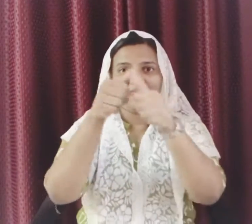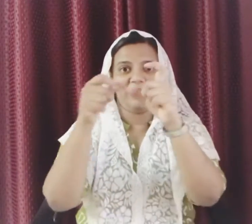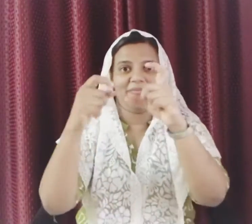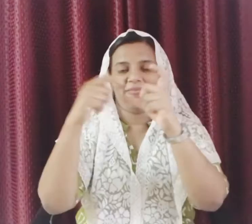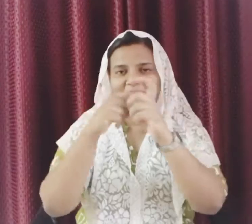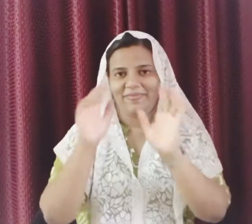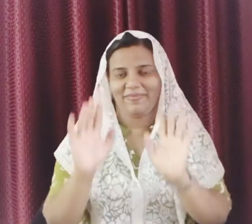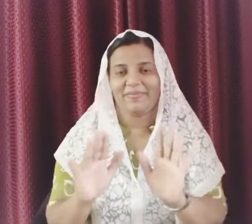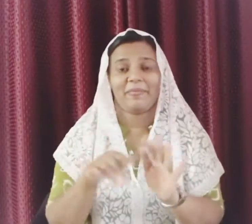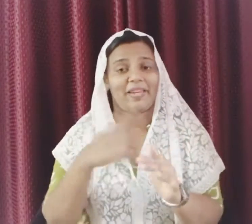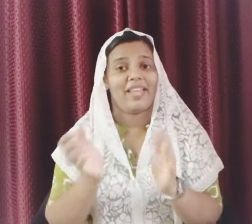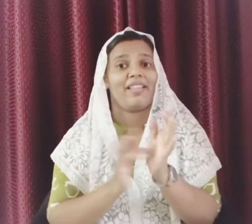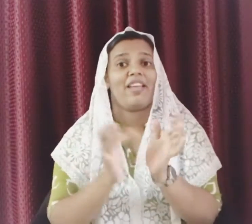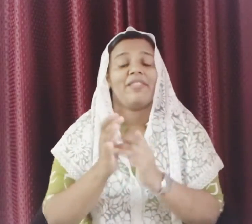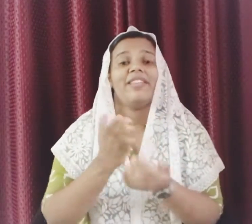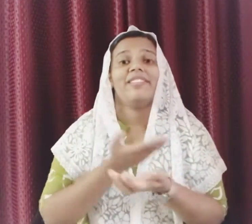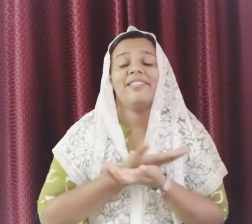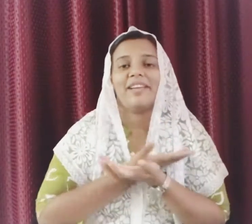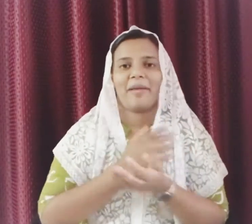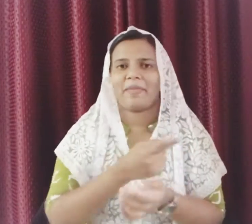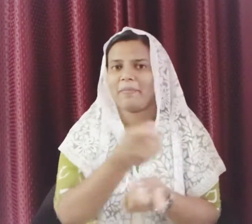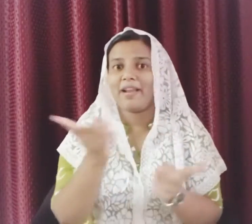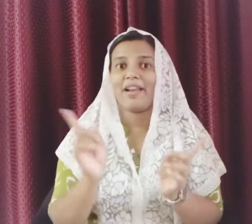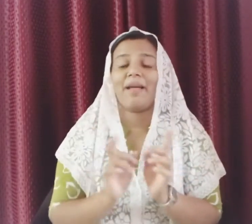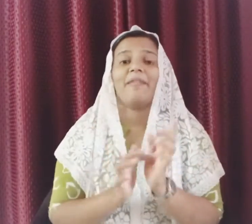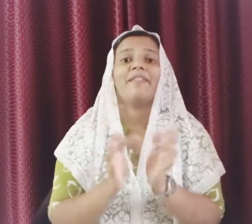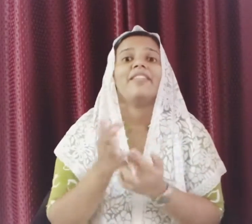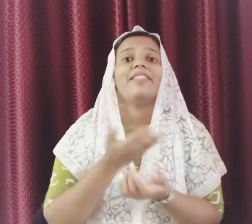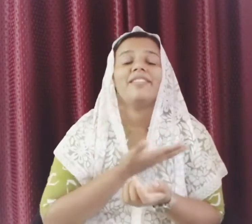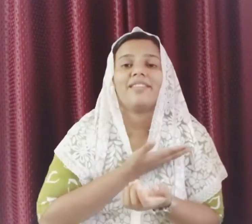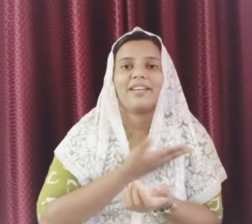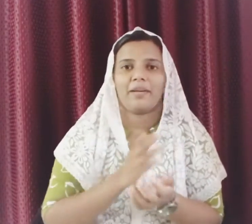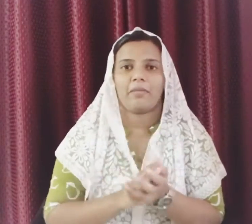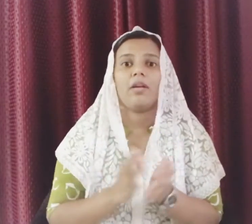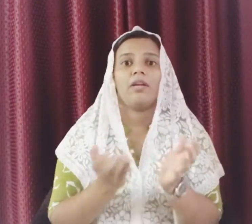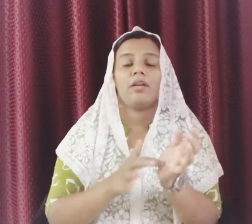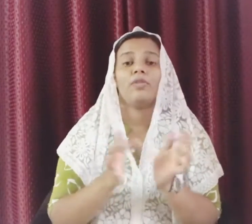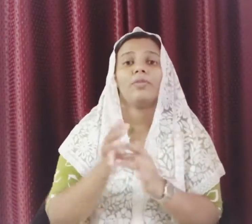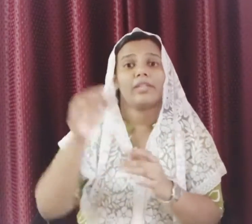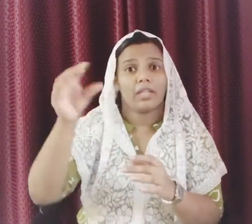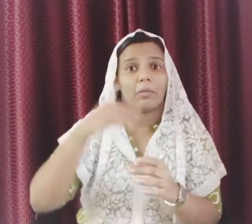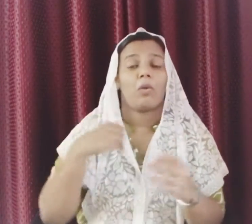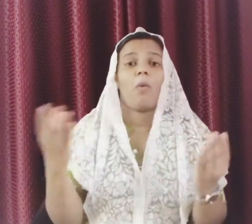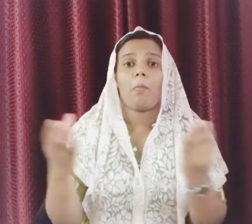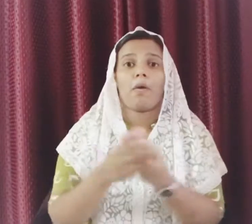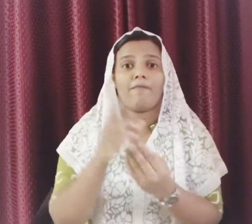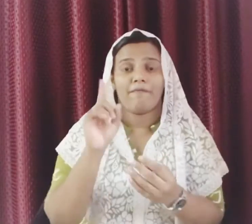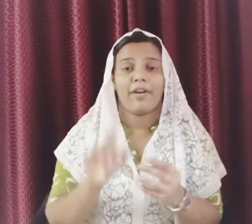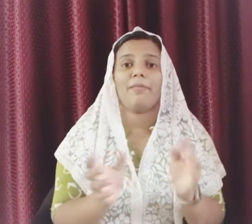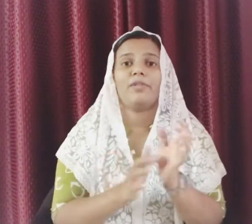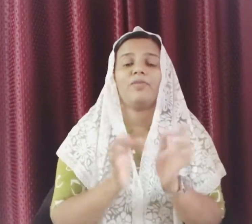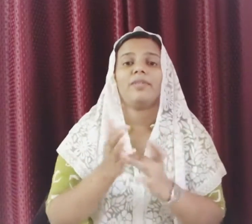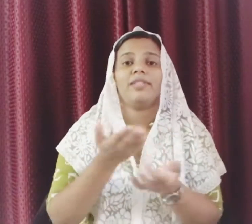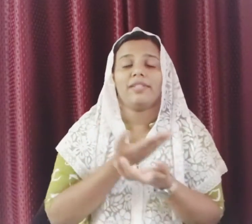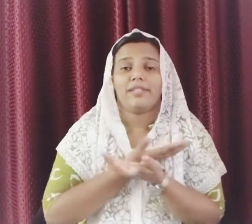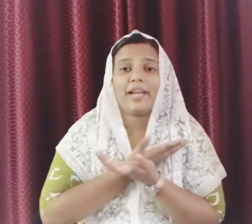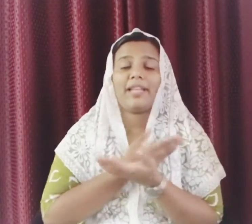രണ്ട്, ദൈവത്തിൻ്റെ സ്നേഹം, ദൈവത്തിന് നമ്മളോടുള്ള സ്നേഹം. അപ്പോൾ കൃപ നമ്മുടെ കൂടെ ഇരിക്കണം. ദൈവത്തിൻ്റെ സ്നേഹത്തെ, നമ്മളോടുള്ള